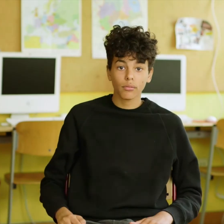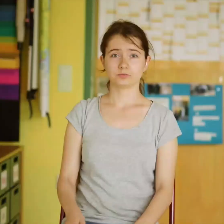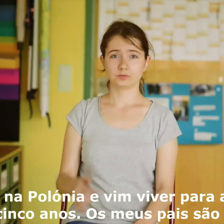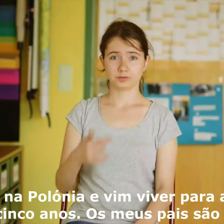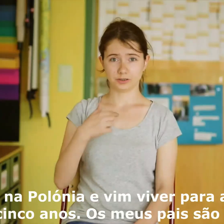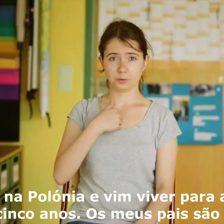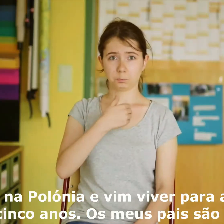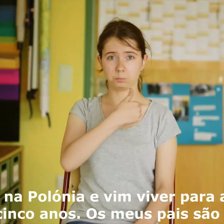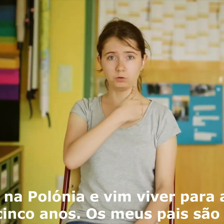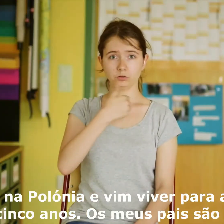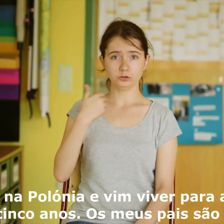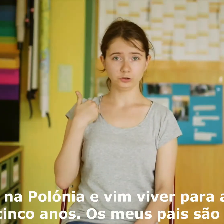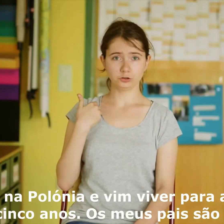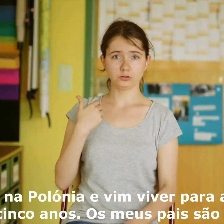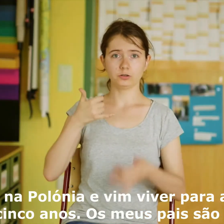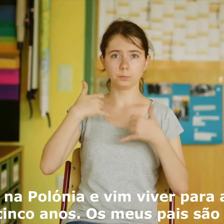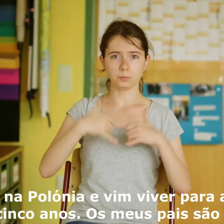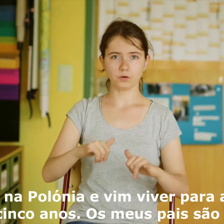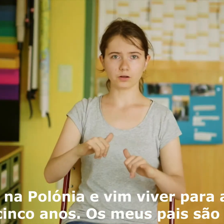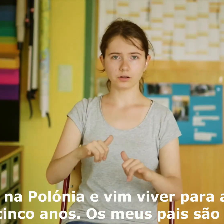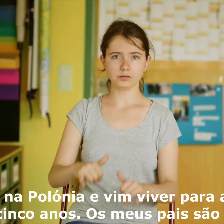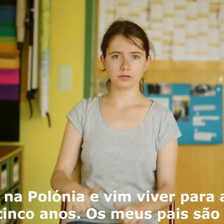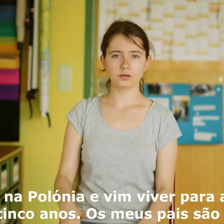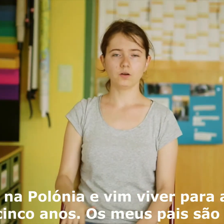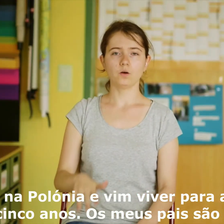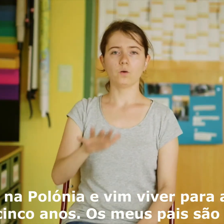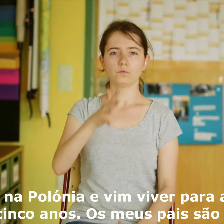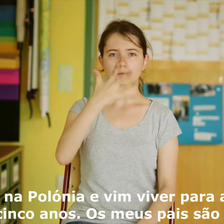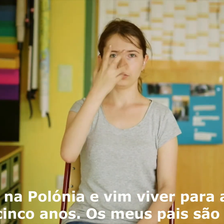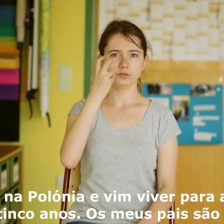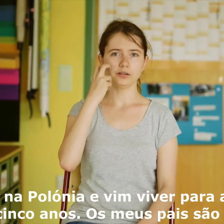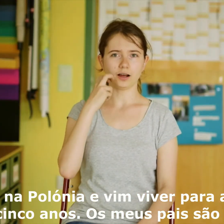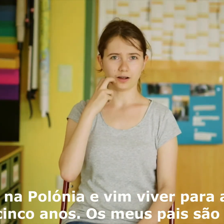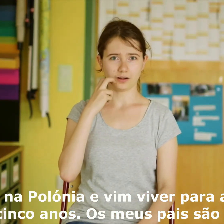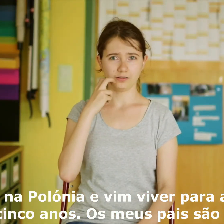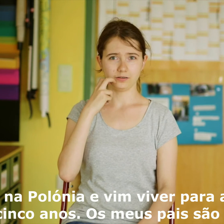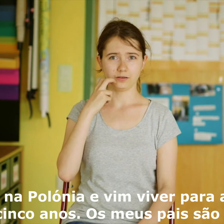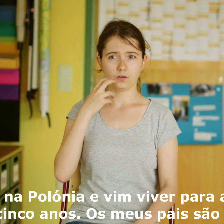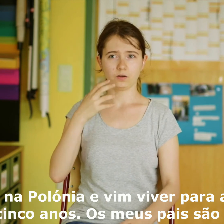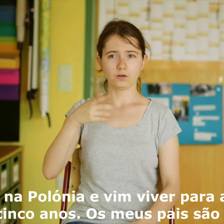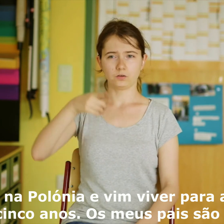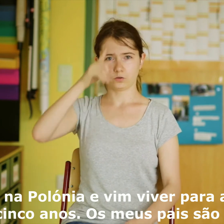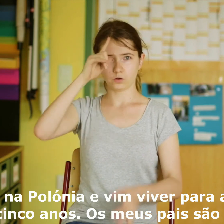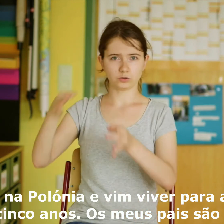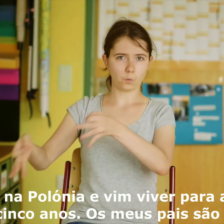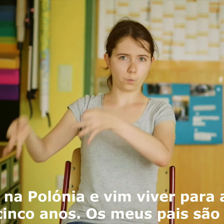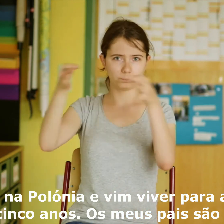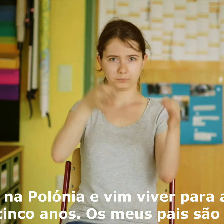Eu nasci na Polónia e vim para a Alemanha com 5 anos.